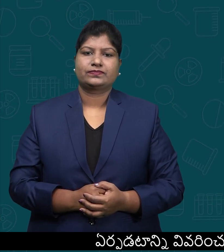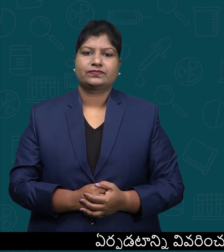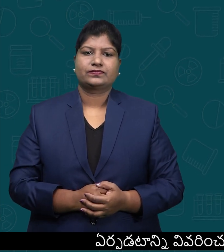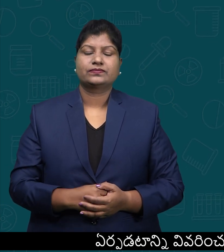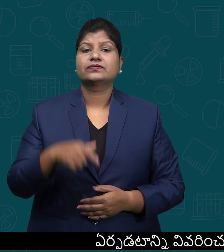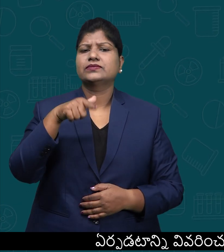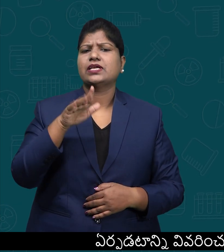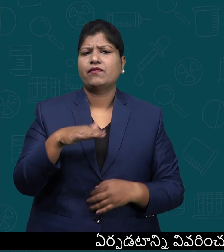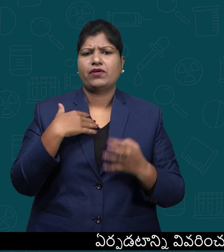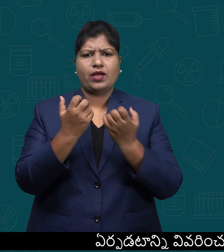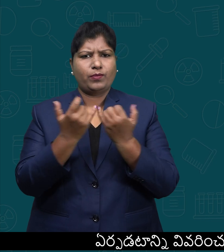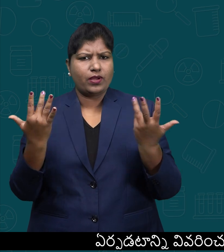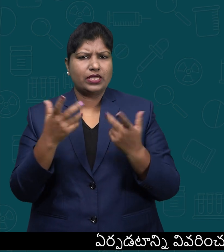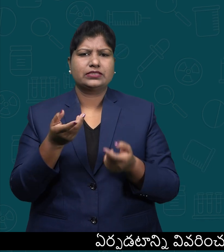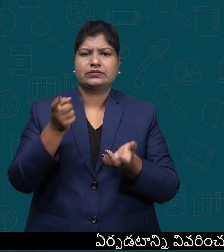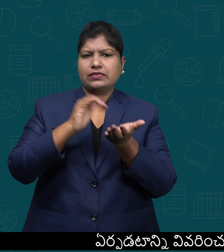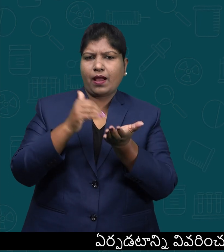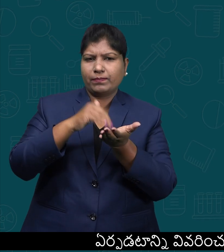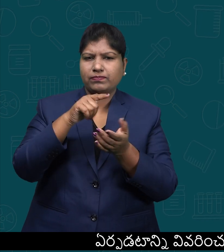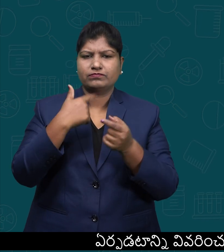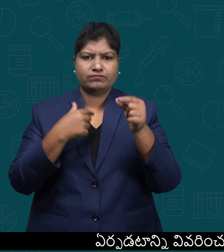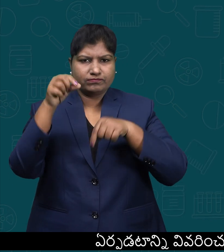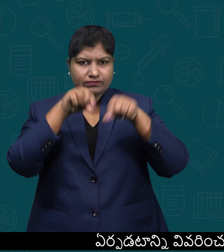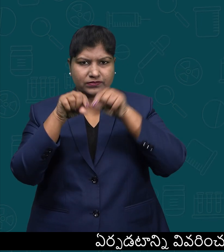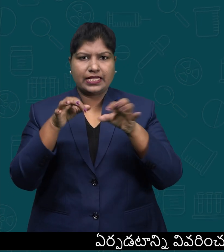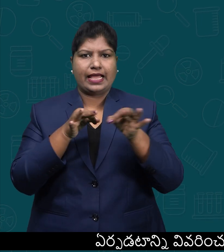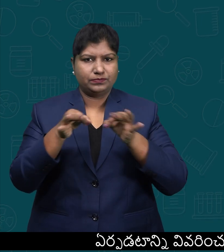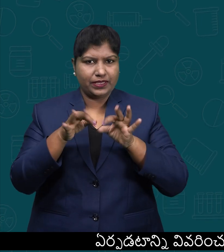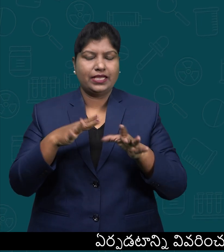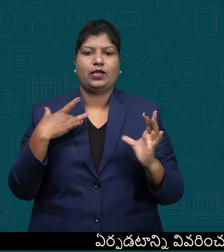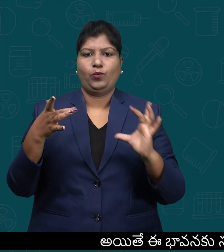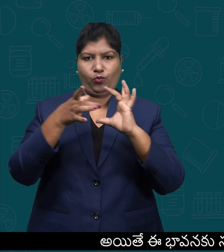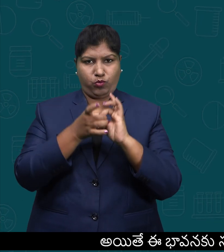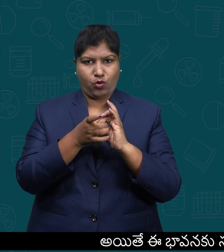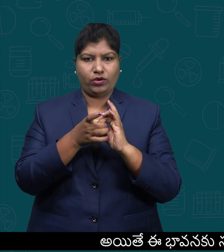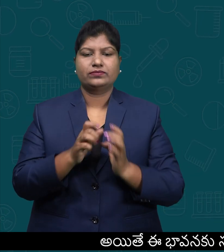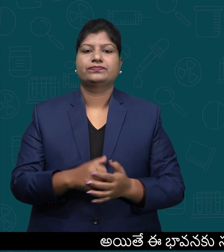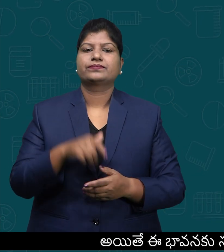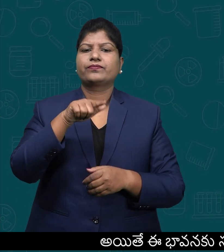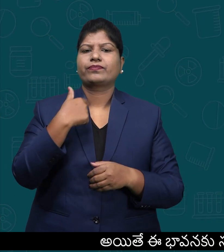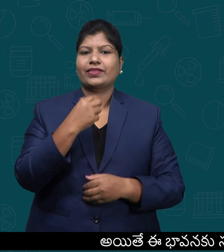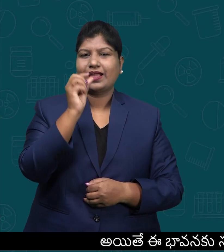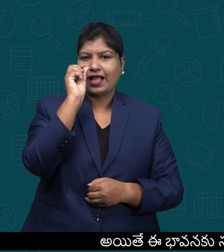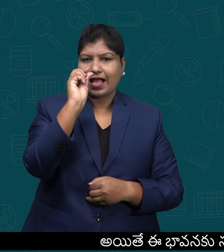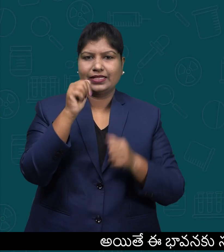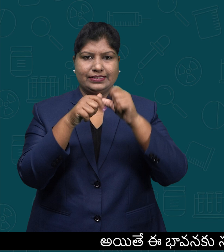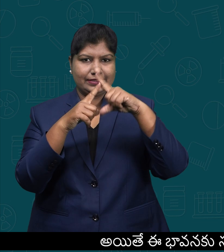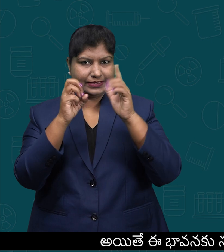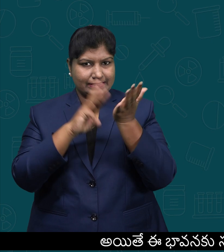ఏర్పడటాన్ని వివరించడానికి అనేక ప్రయత్నాలు జరిగాయి. అయితే ఈ భావనకు